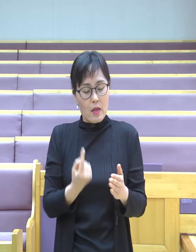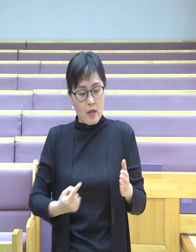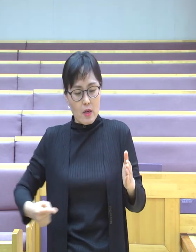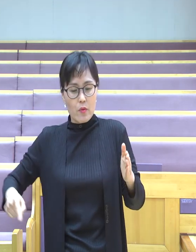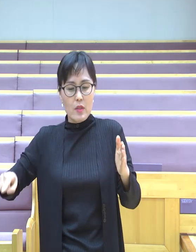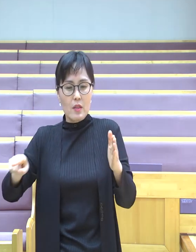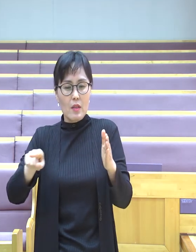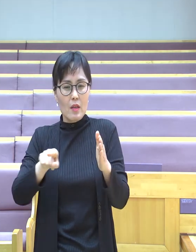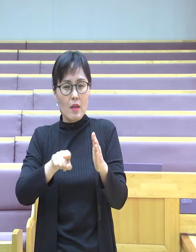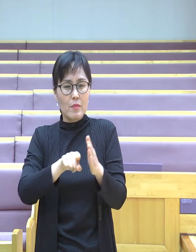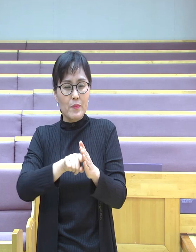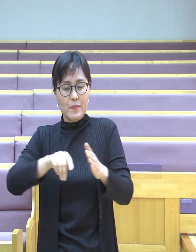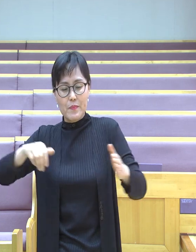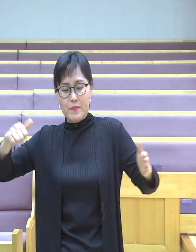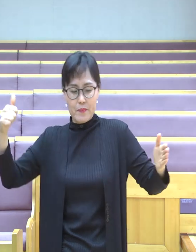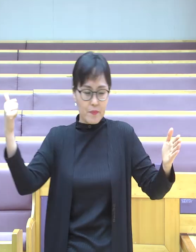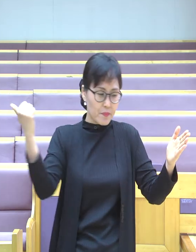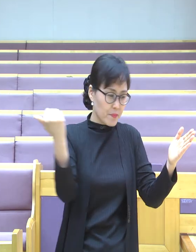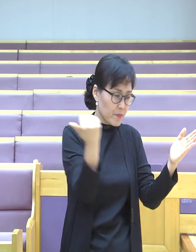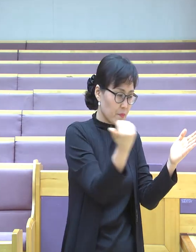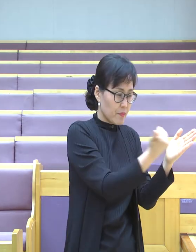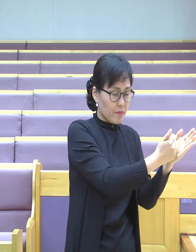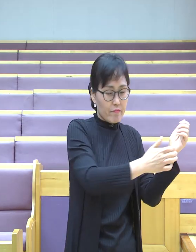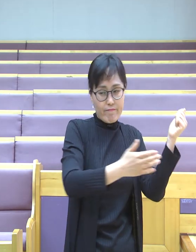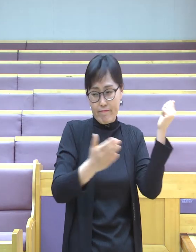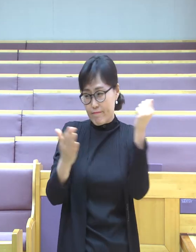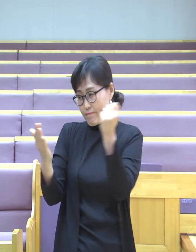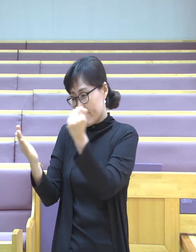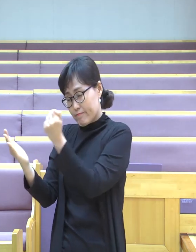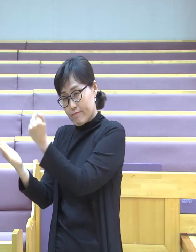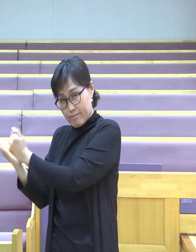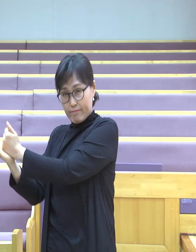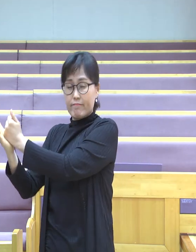날 위해 지키셨고